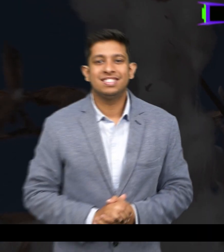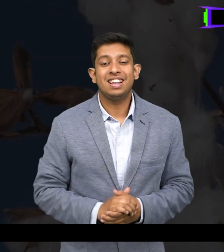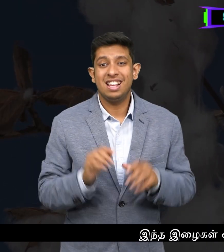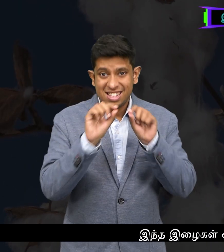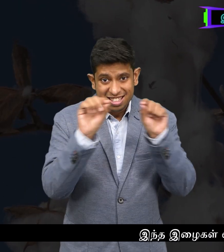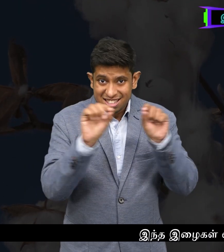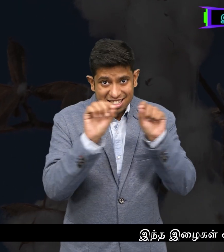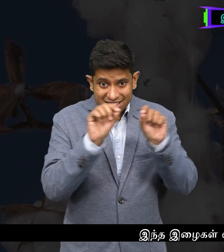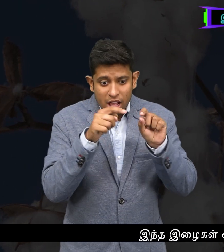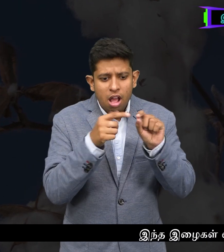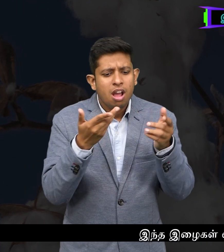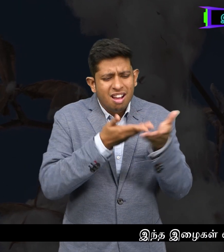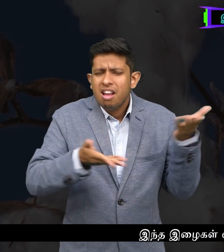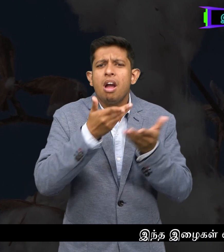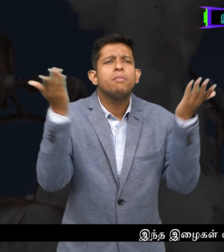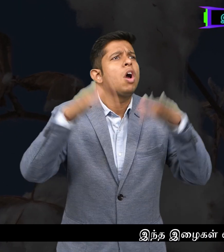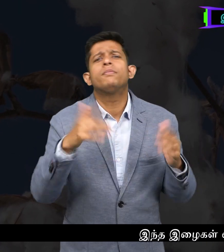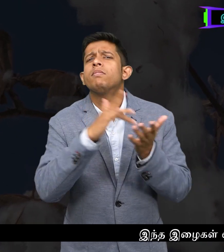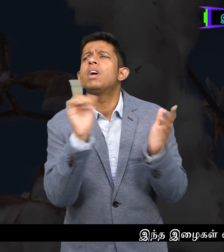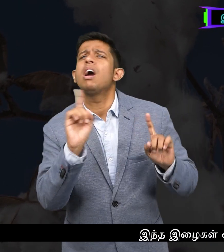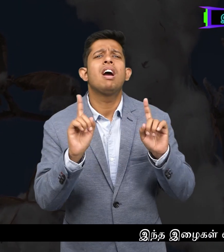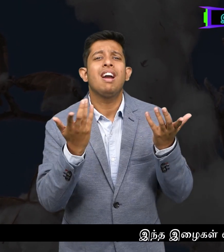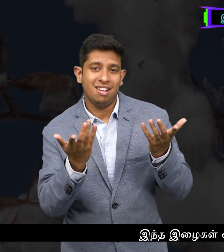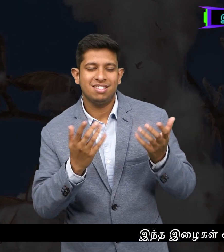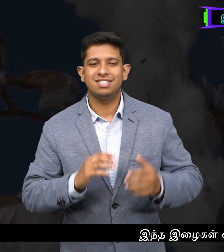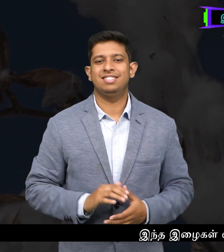இந்த இழைகள் எங்கிருந்து வருகின்றன?